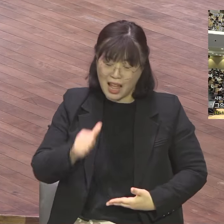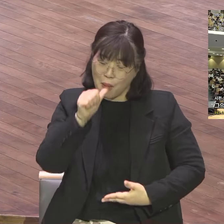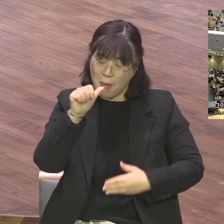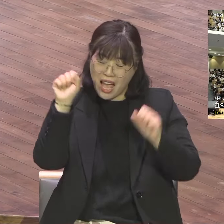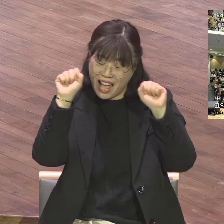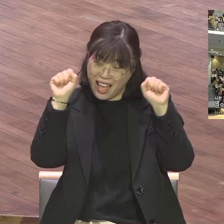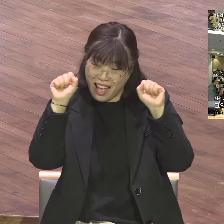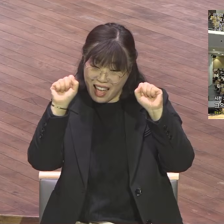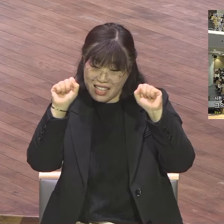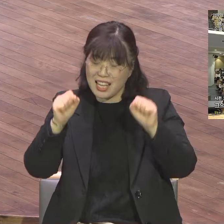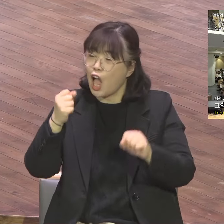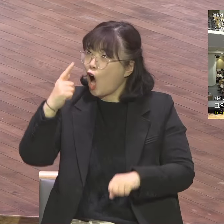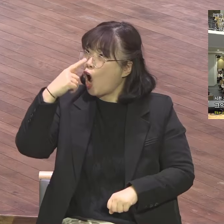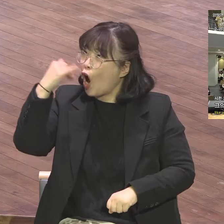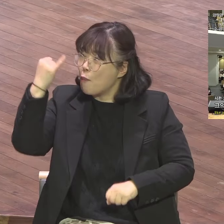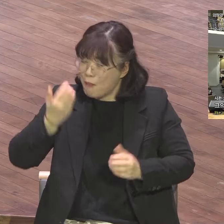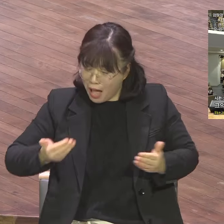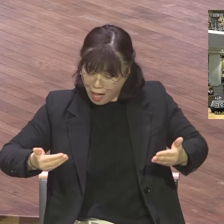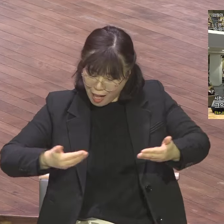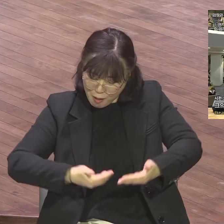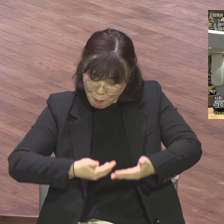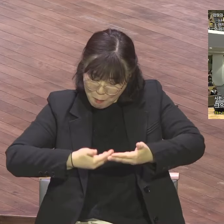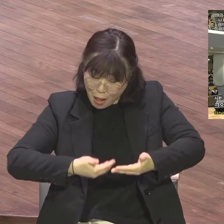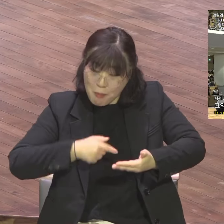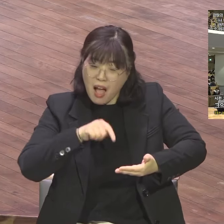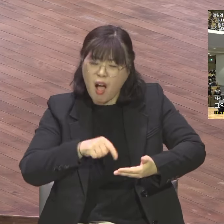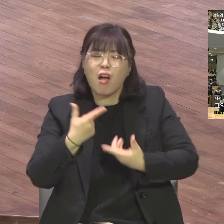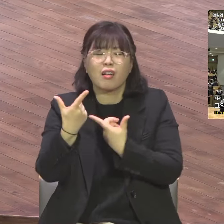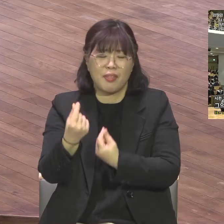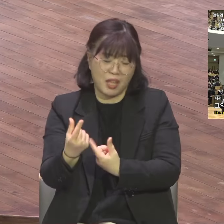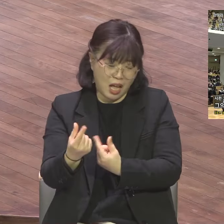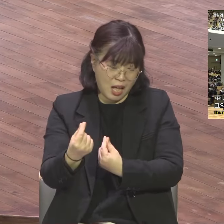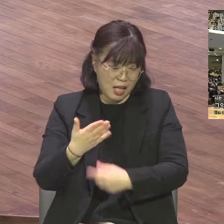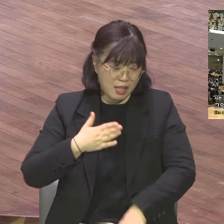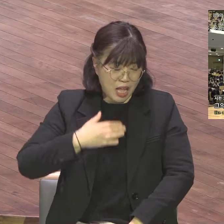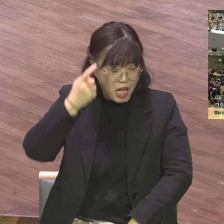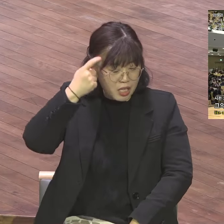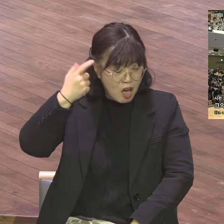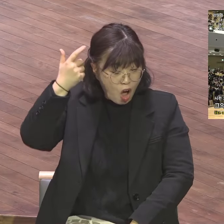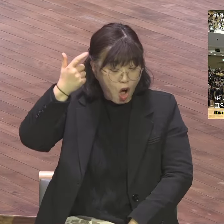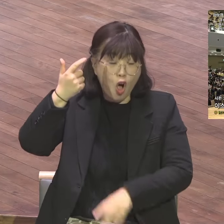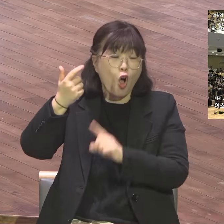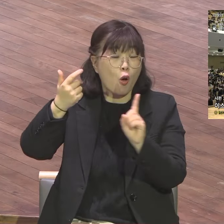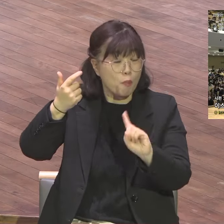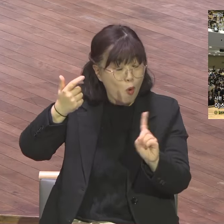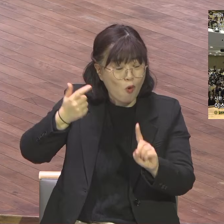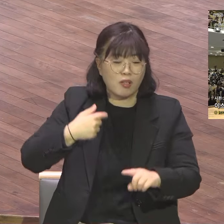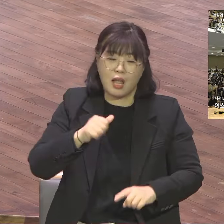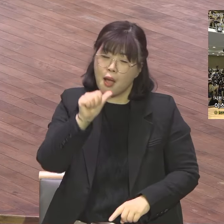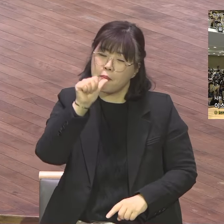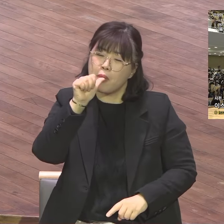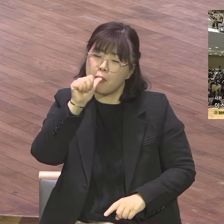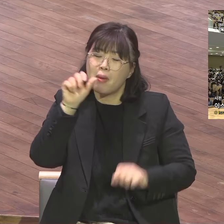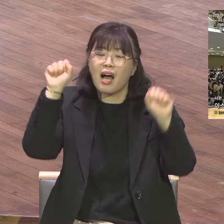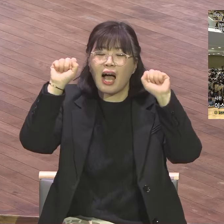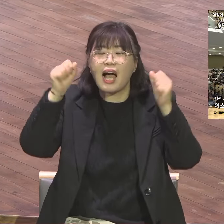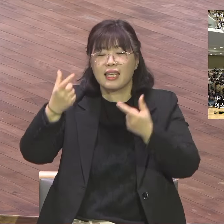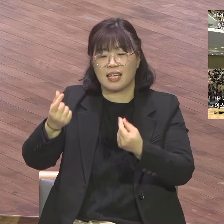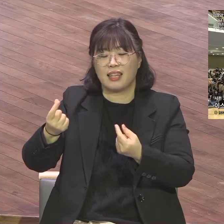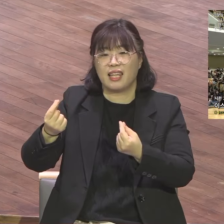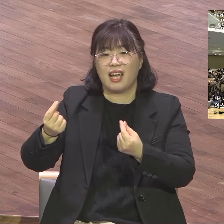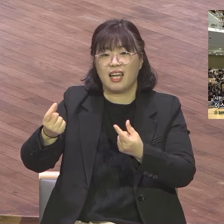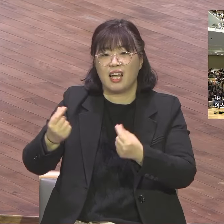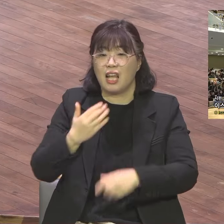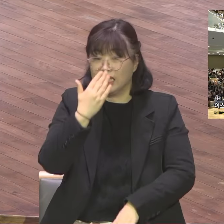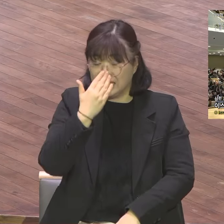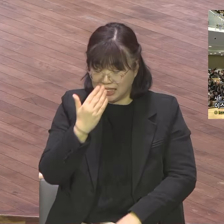아이가 그 어머니 품에 있음 같게 하였나니 내 영혼이 젖된 아이와 같도다. 이스라엘아